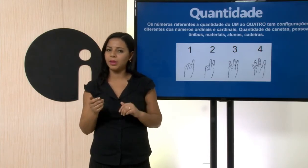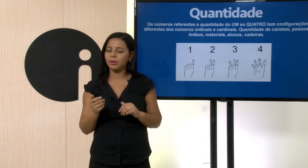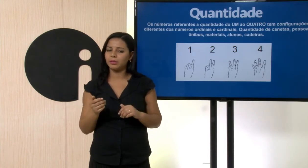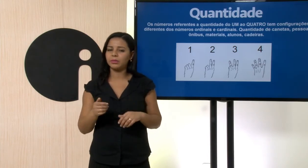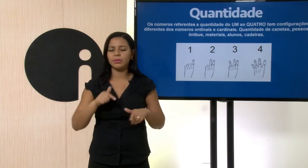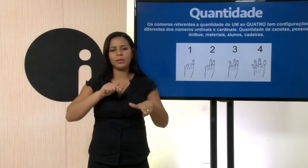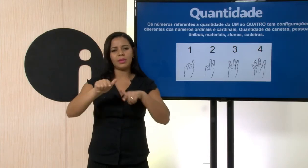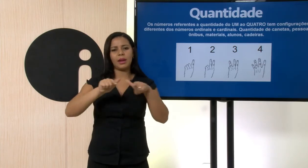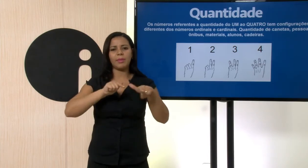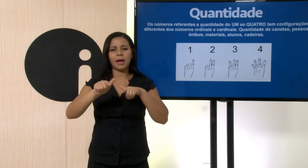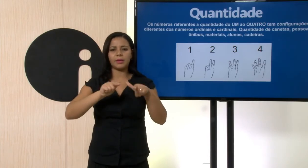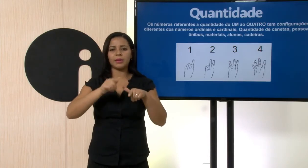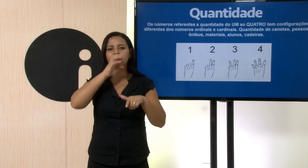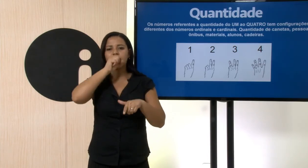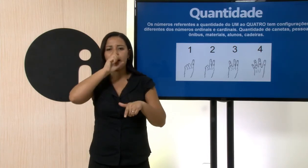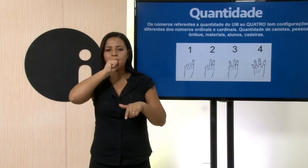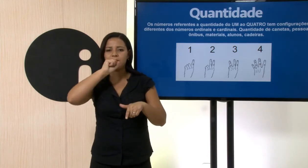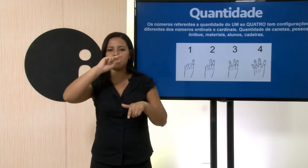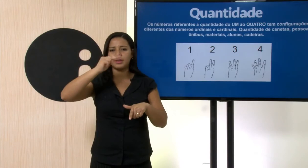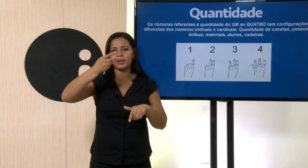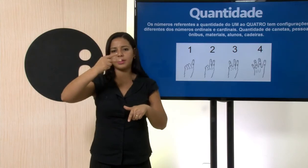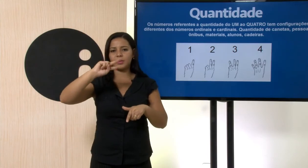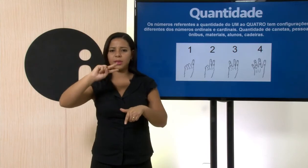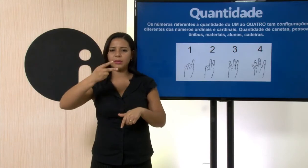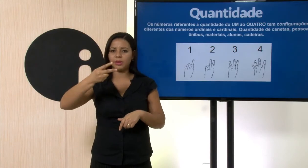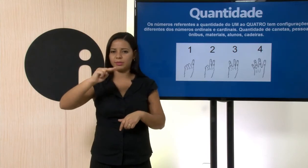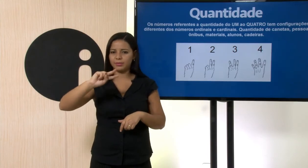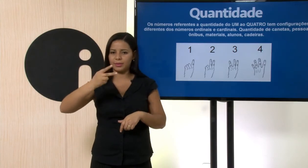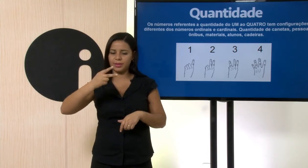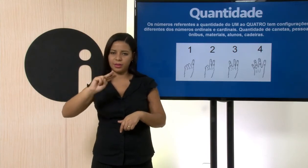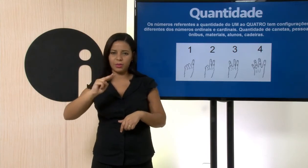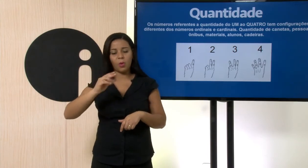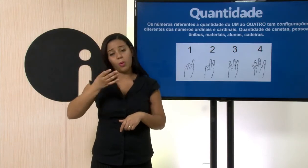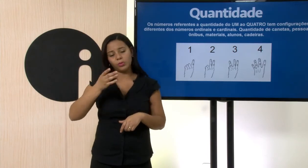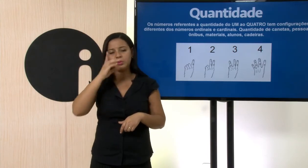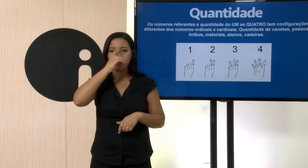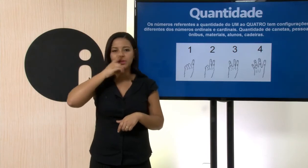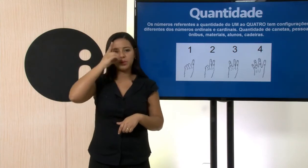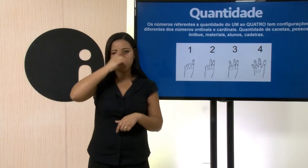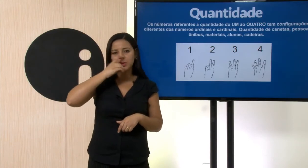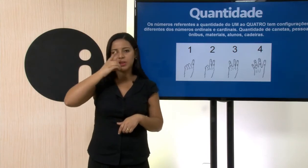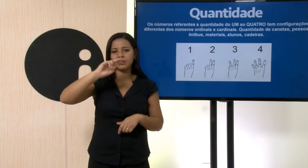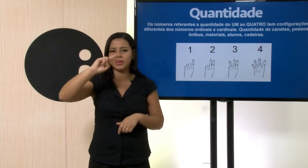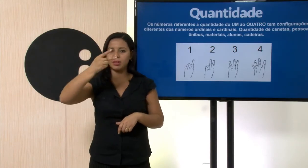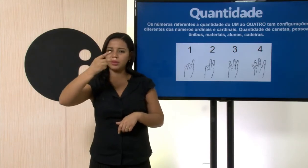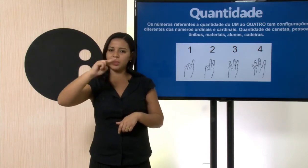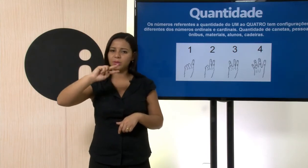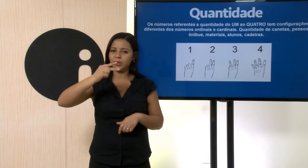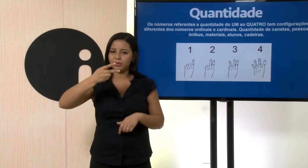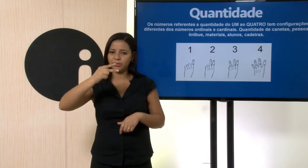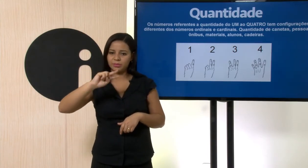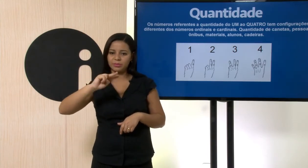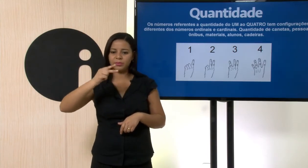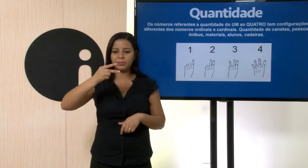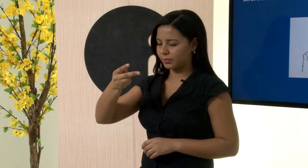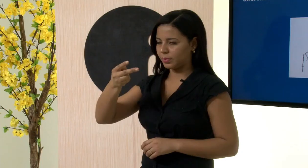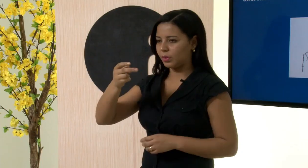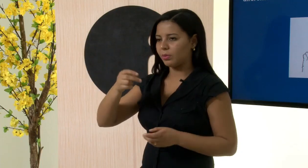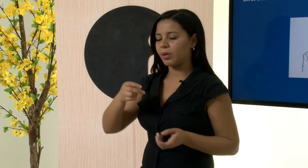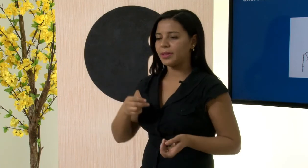não. Trabalho sábado sim, sábado não. Sim. Ou domingo, domingo sim, domingo não. Pode